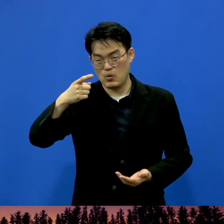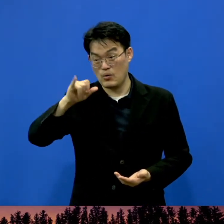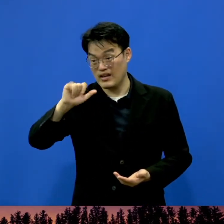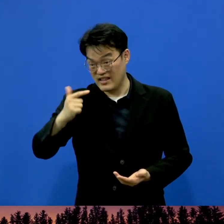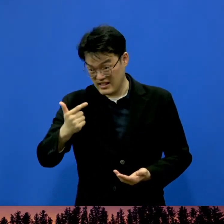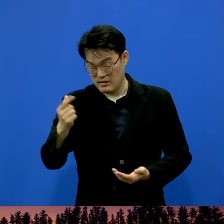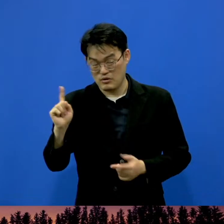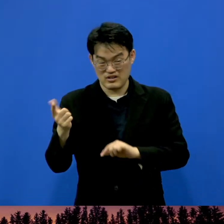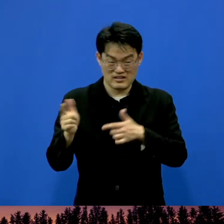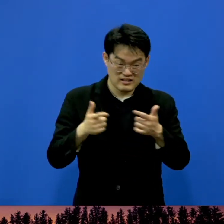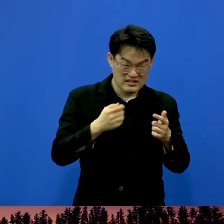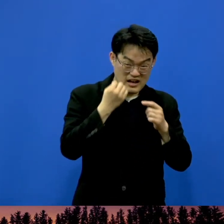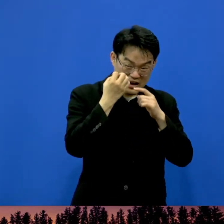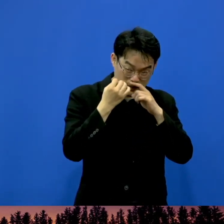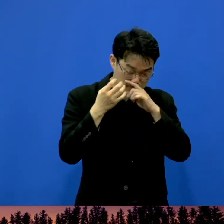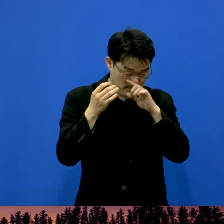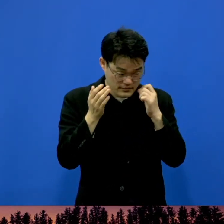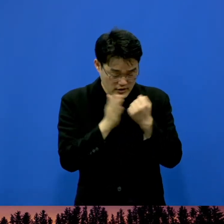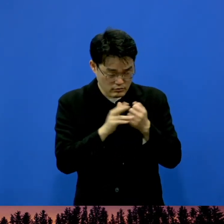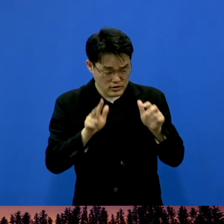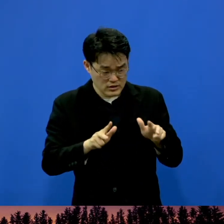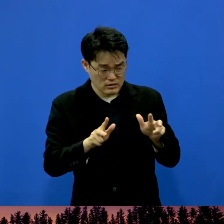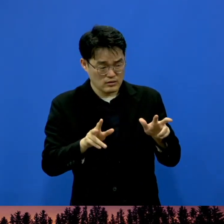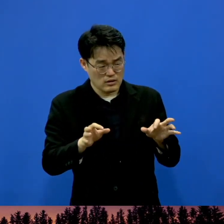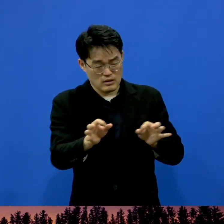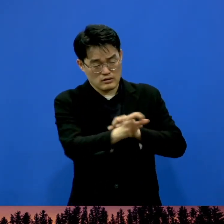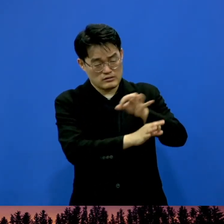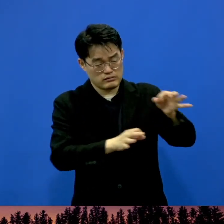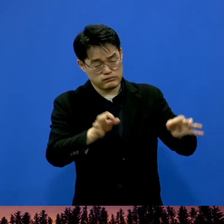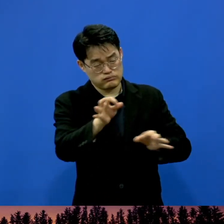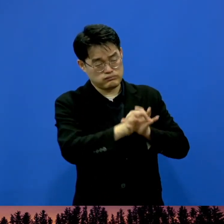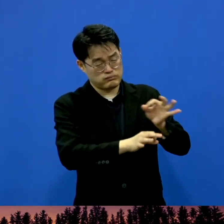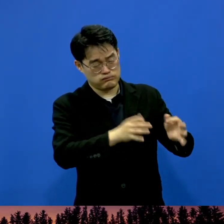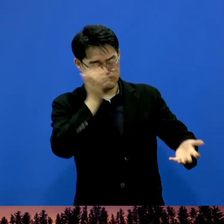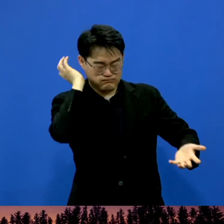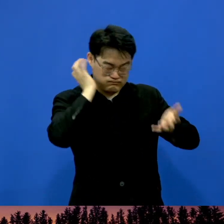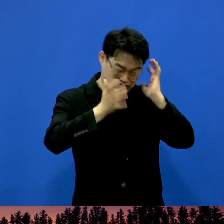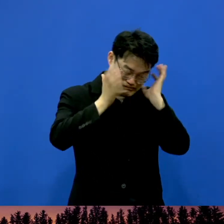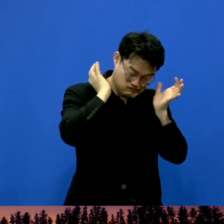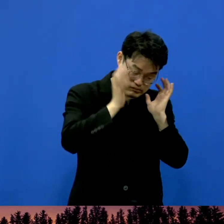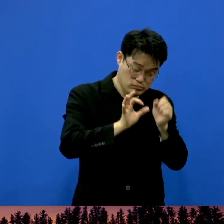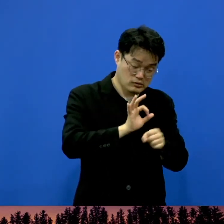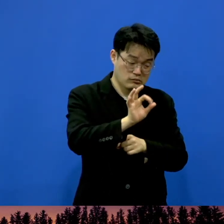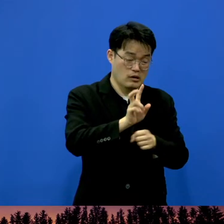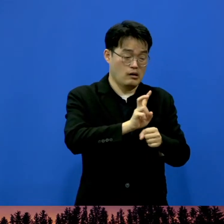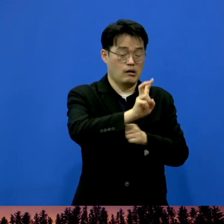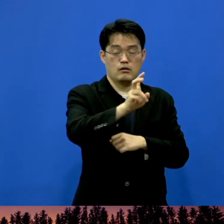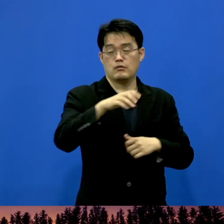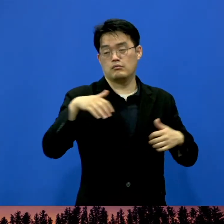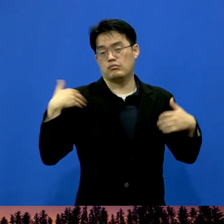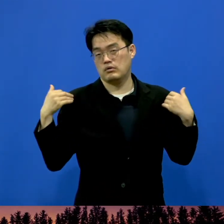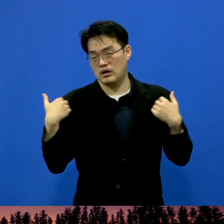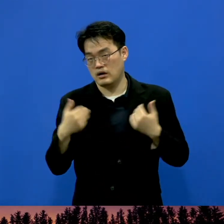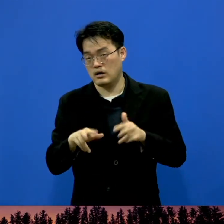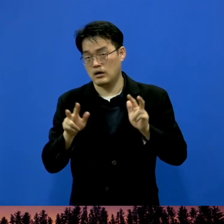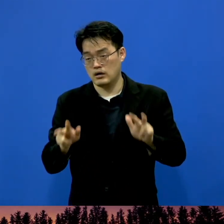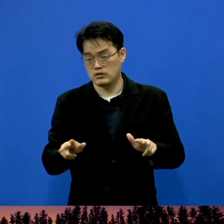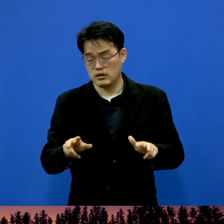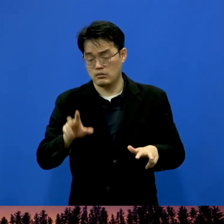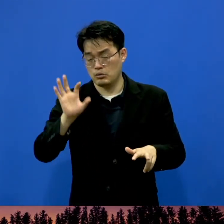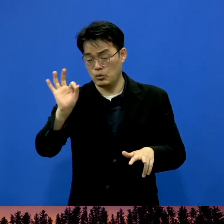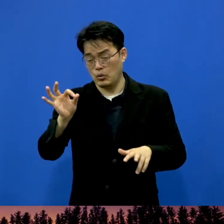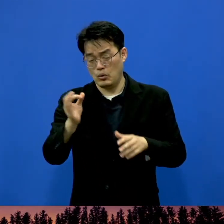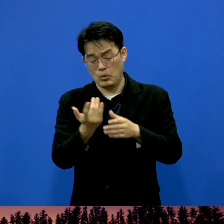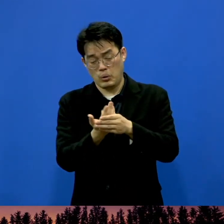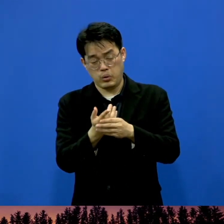일어나면서 이제 이 금융시장 자체도 지금 굉장히 혼란해요. 앞으로 10년, 20년 되면 어떻게 될지 몰라요. 우리 화폐 이 제도 자체도